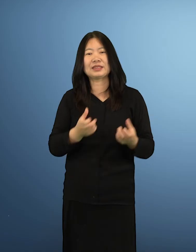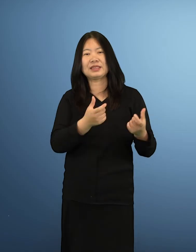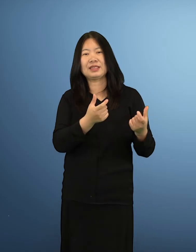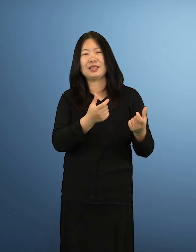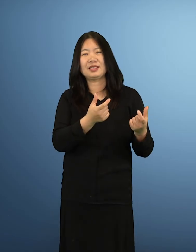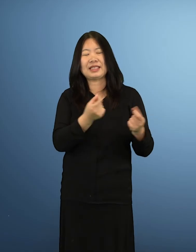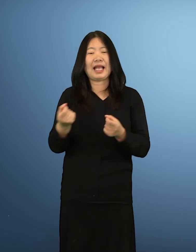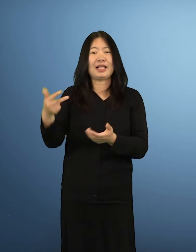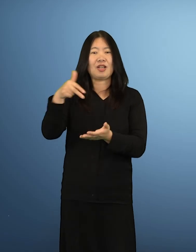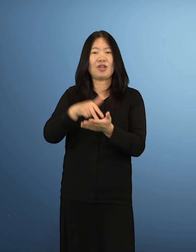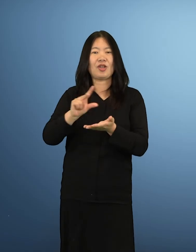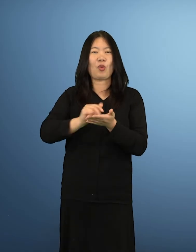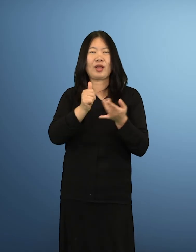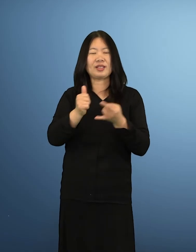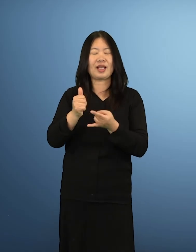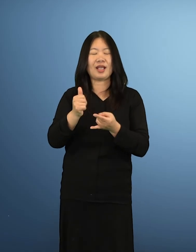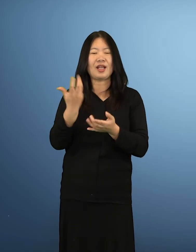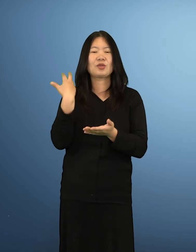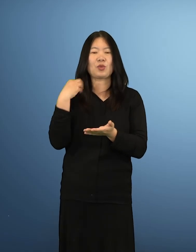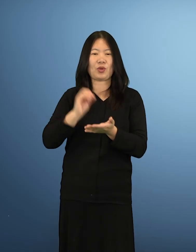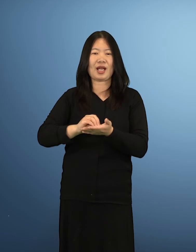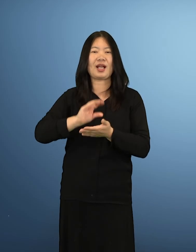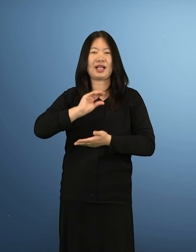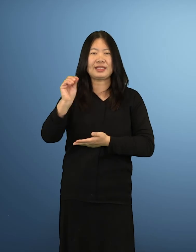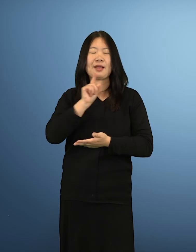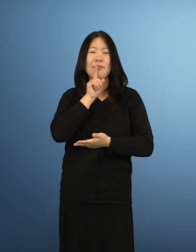여호와께 돌아가자.